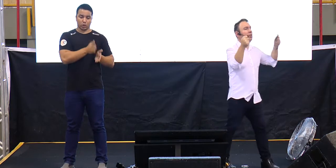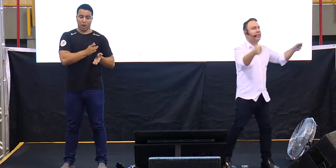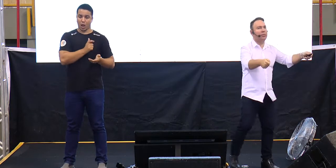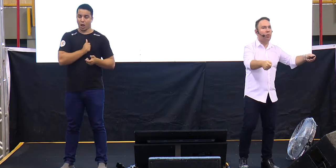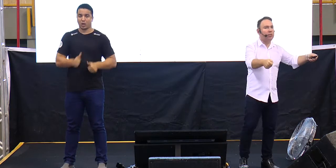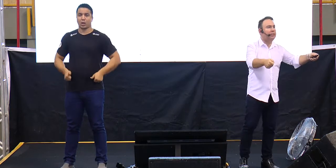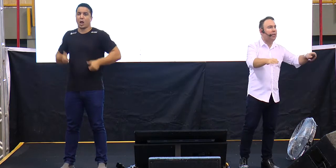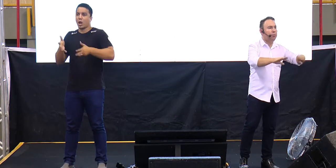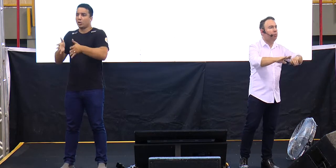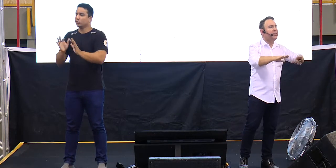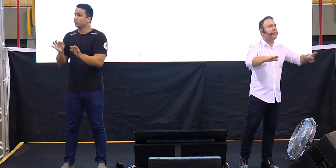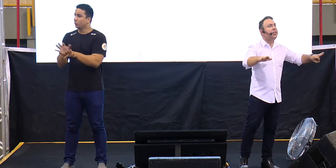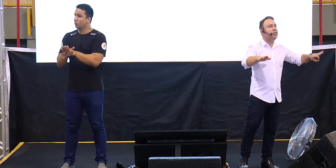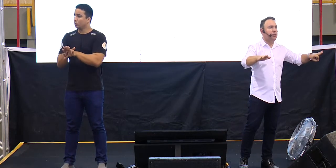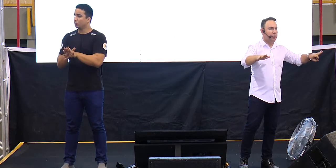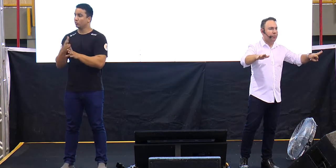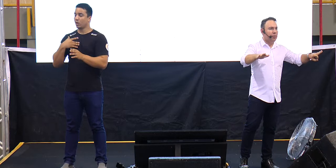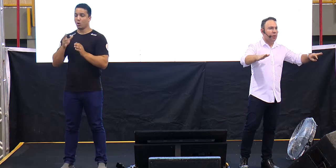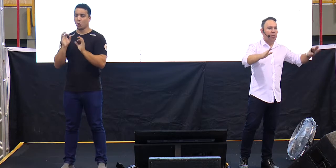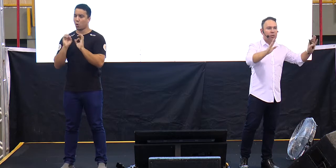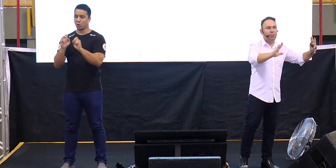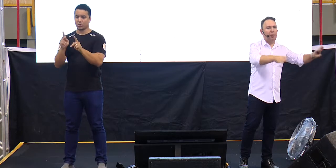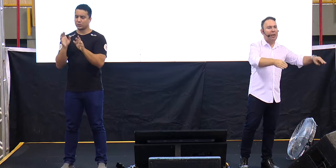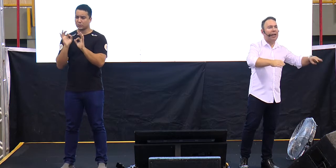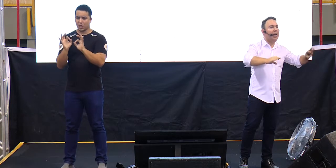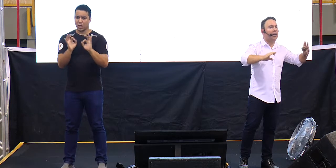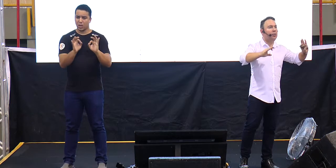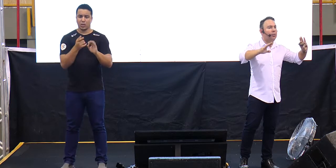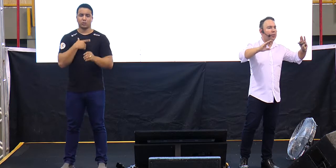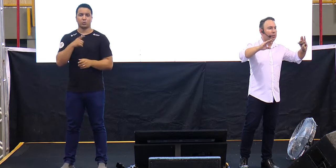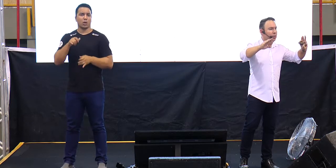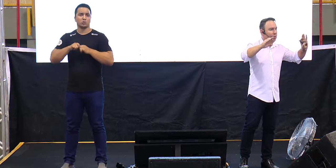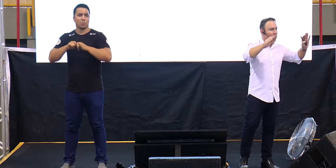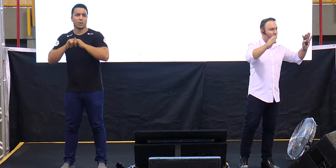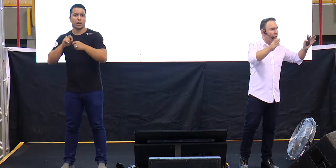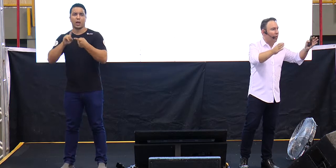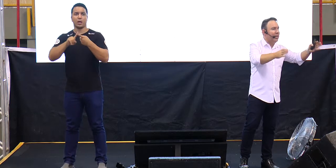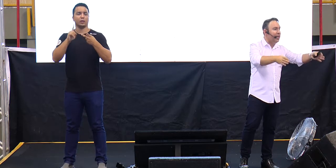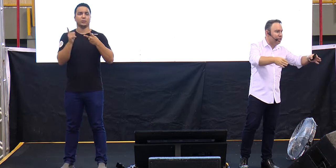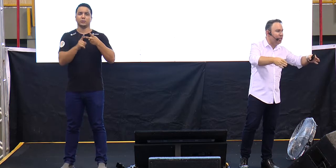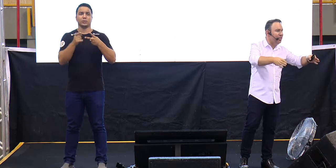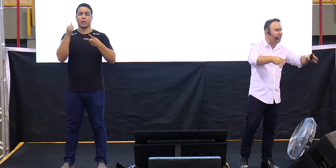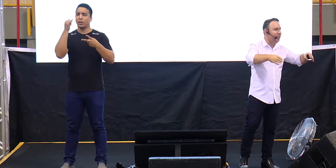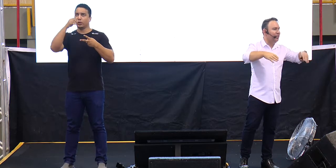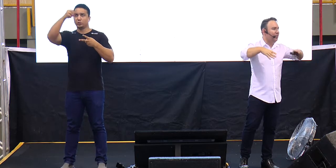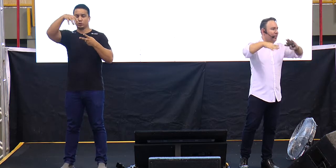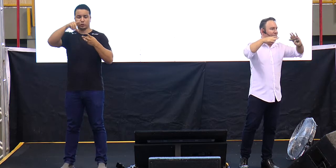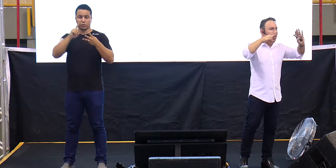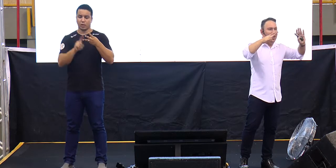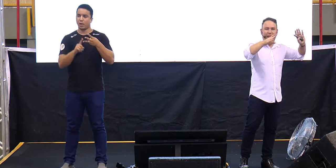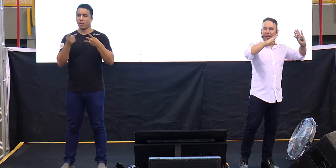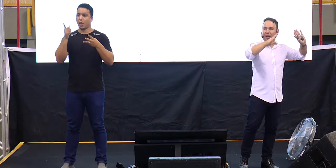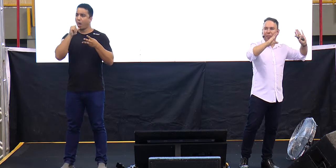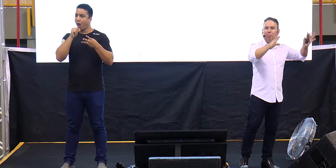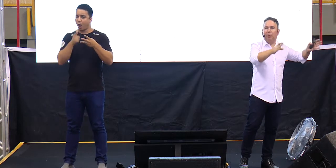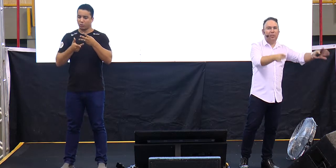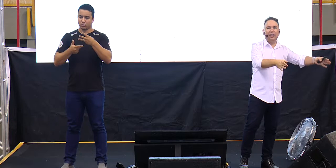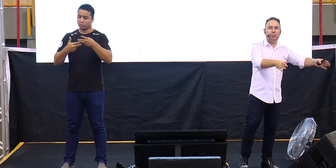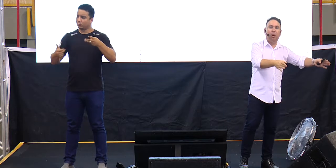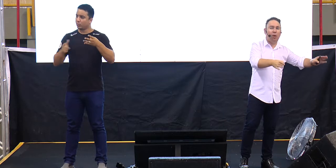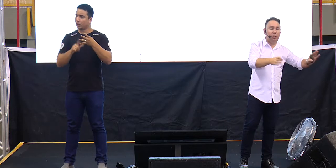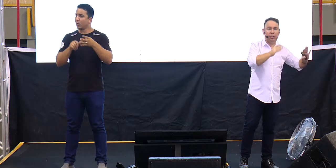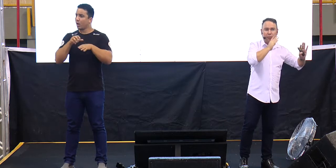pagava todas as contas dele, tudo bem certinho. Supermercado, a energia,